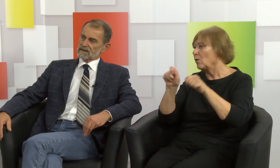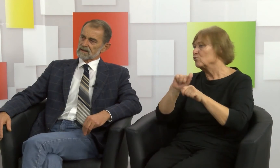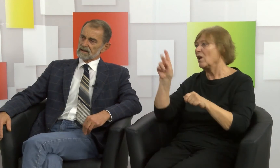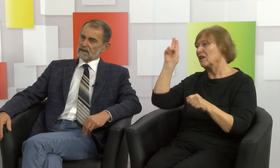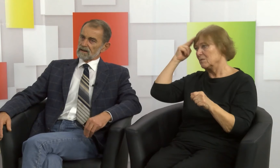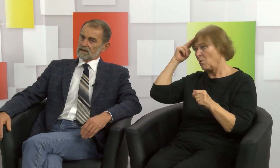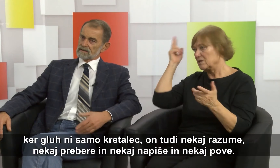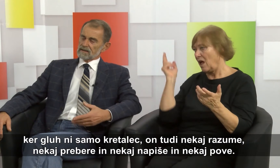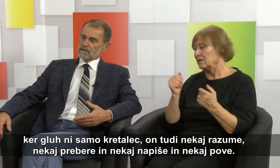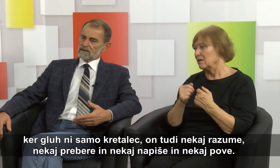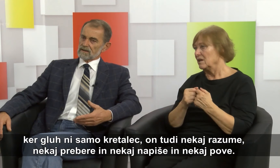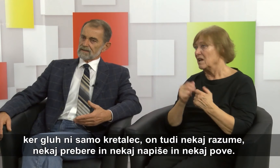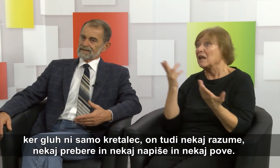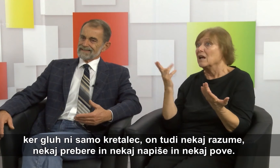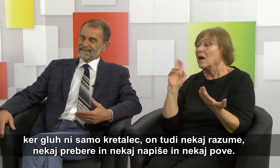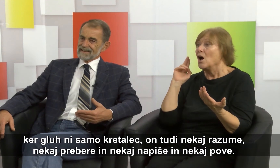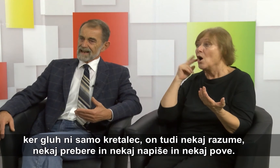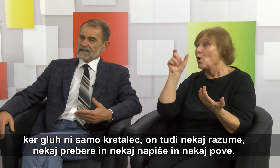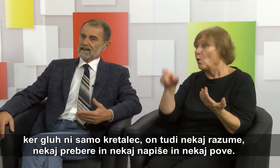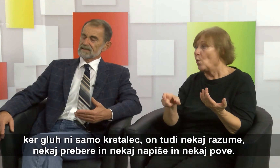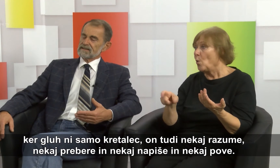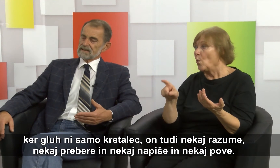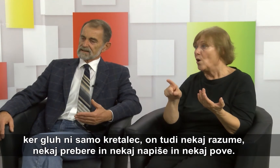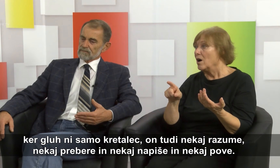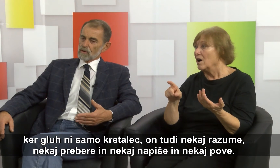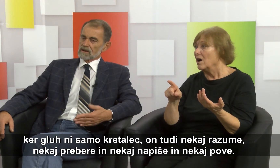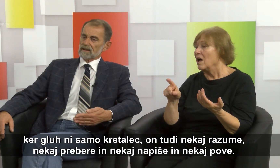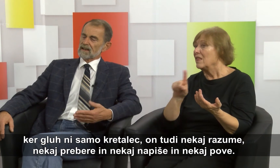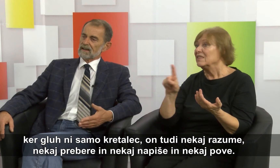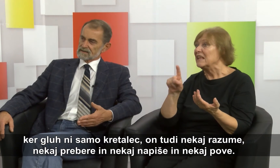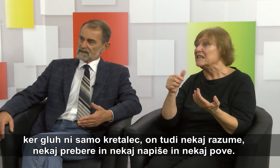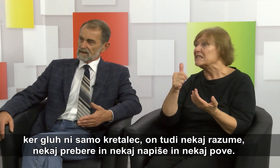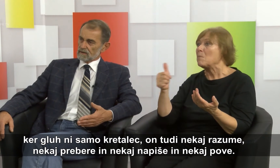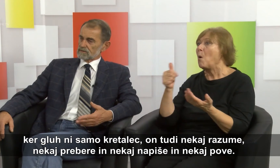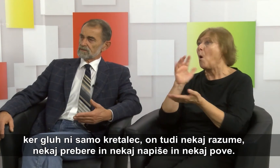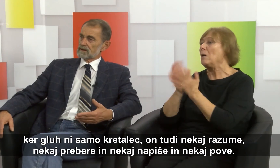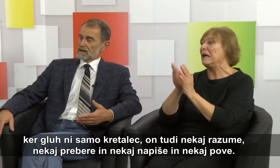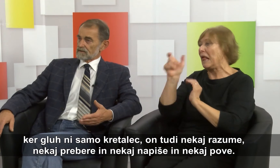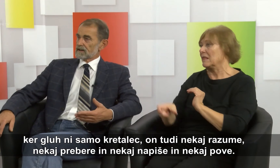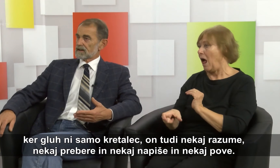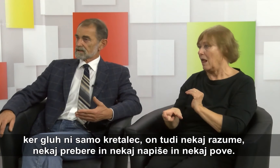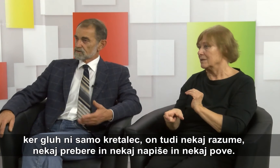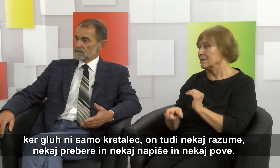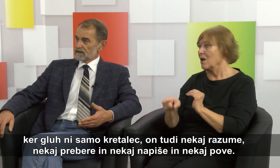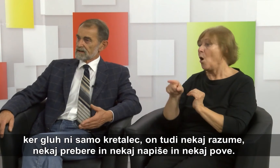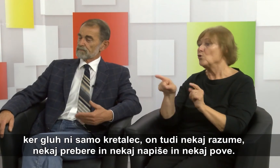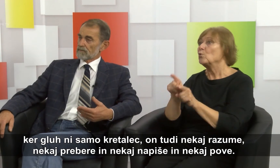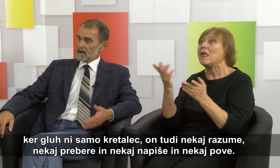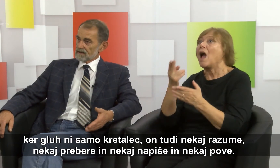Ker se gluh ni samo kretalec, ne. On tudi nekaj razume, nekaj prebere,